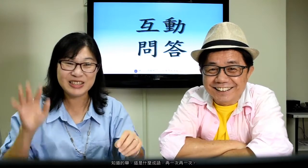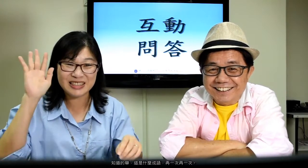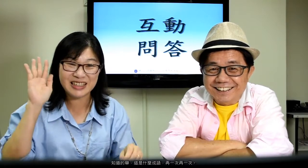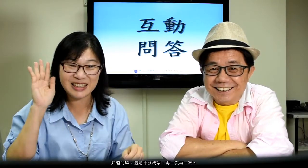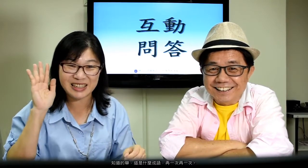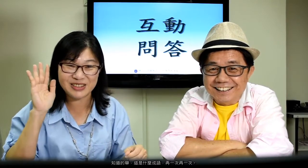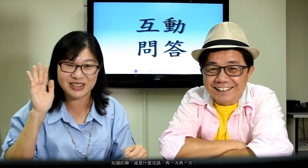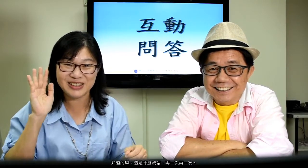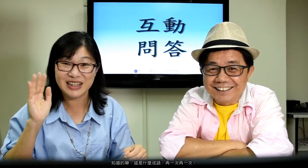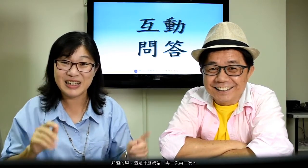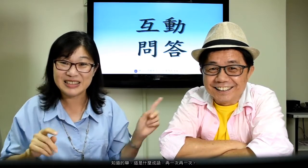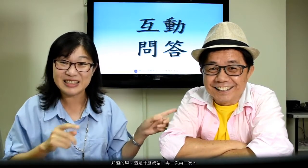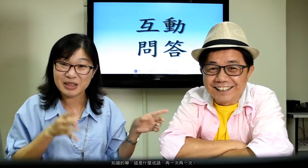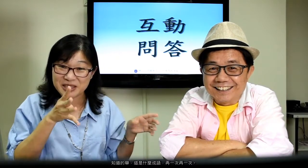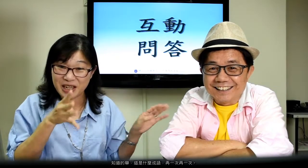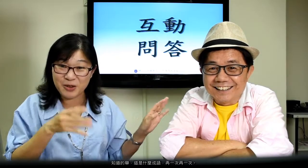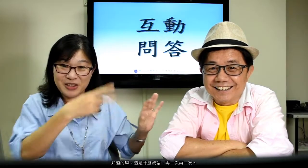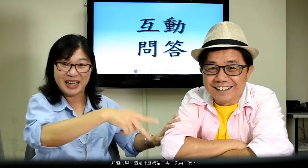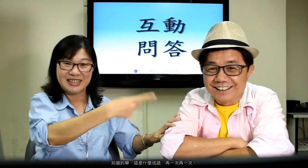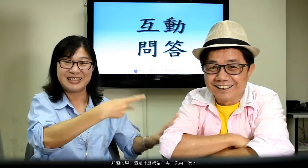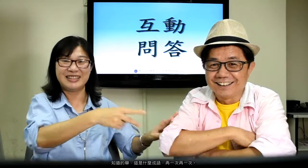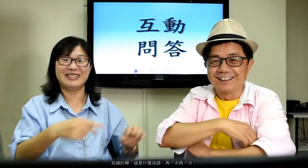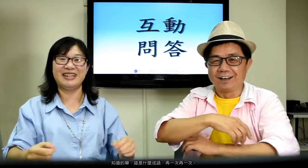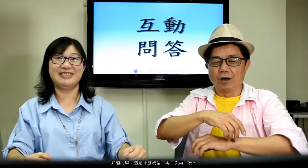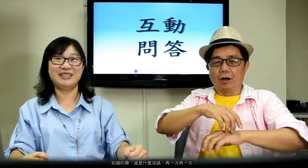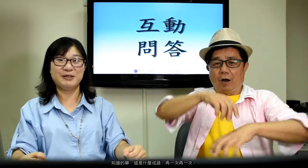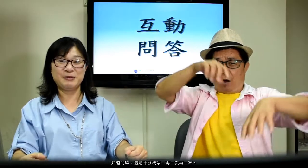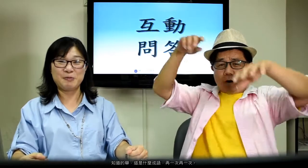知道的题，这是什么成语？再一次，再一次。